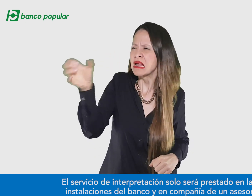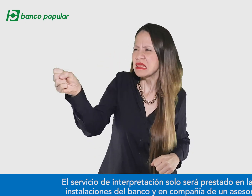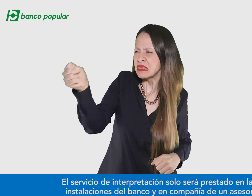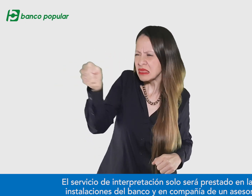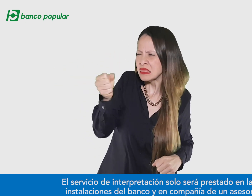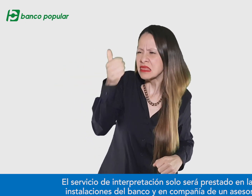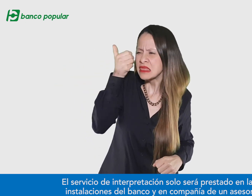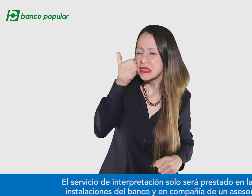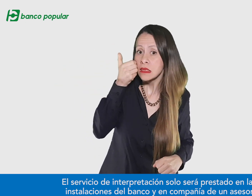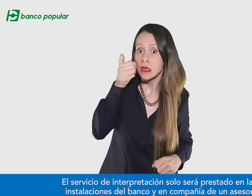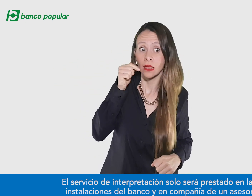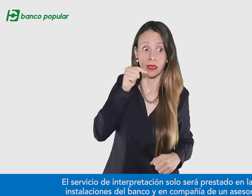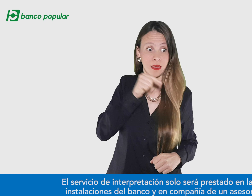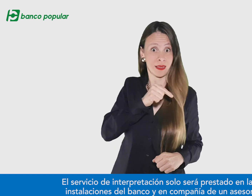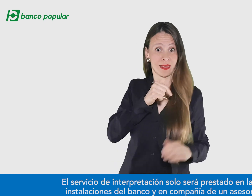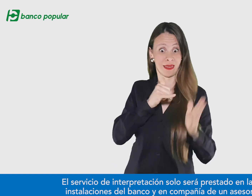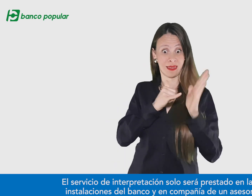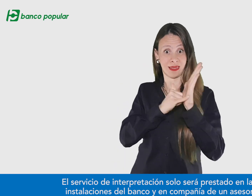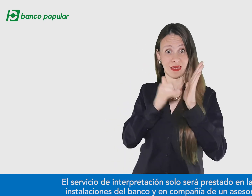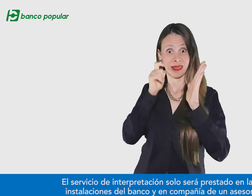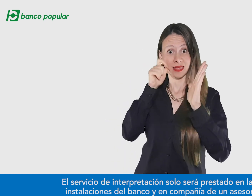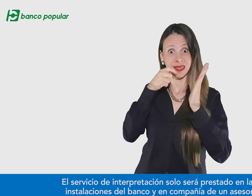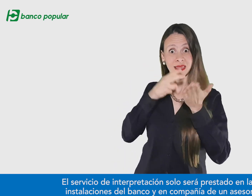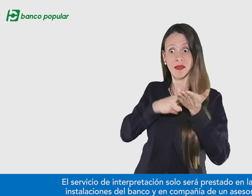y en compañía de un asesor.